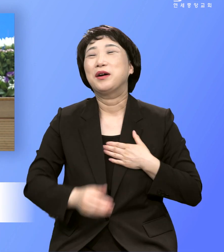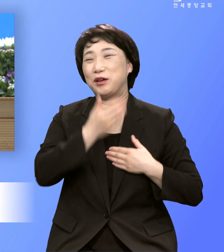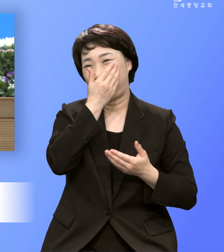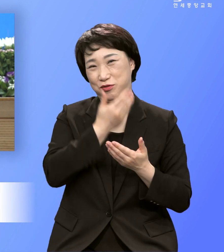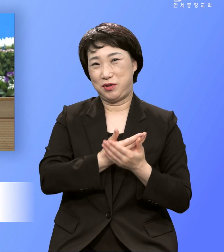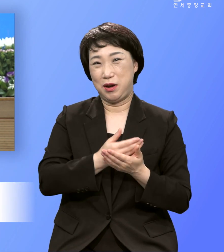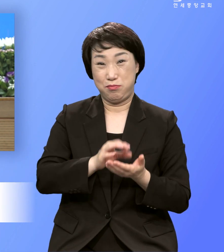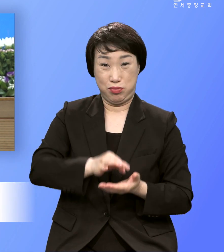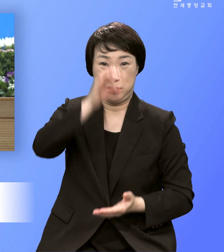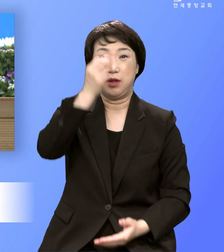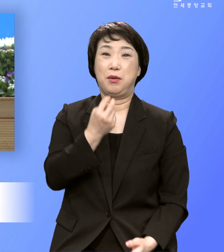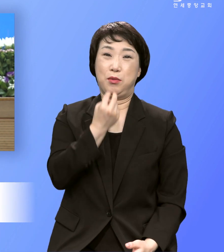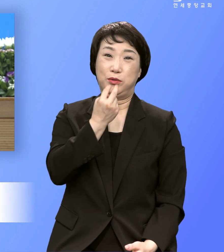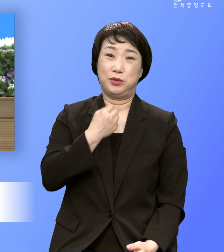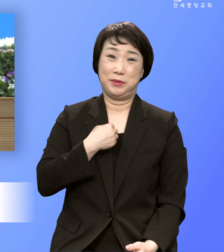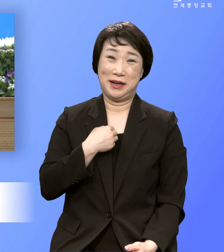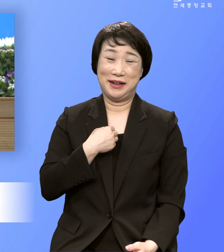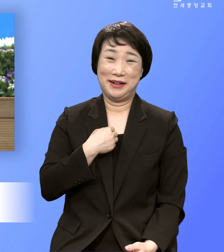비싼 거야.